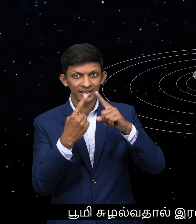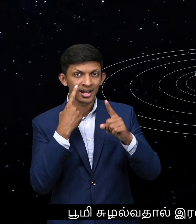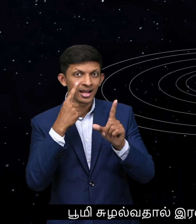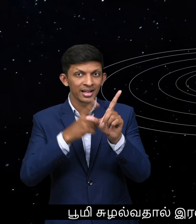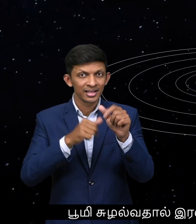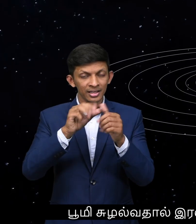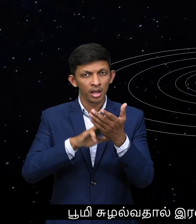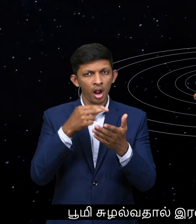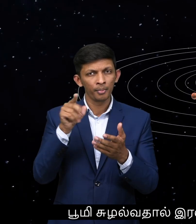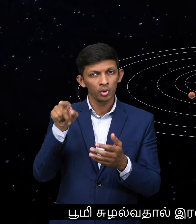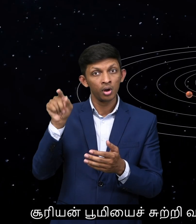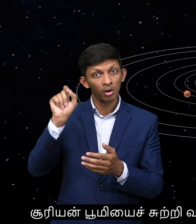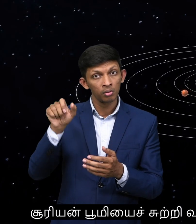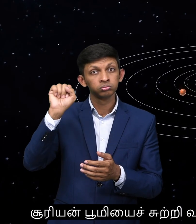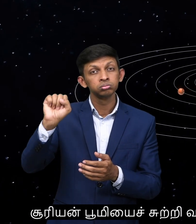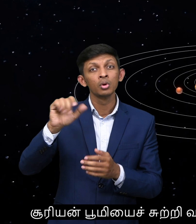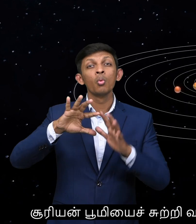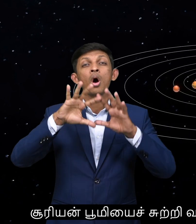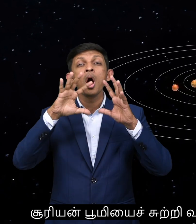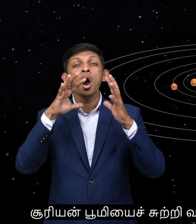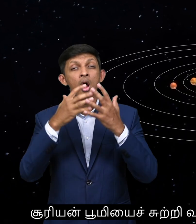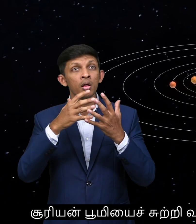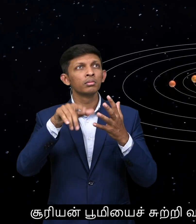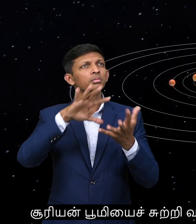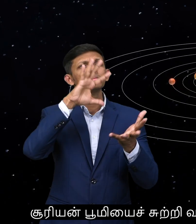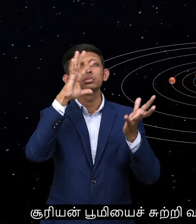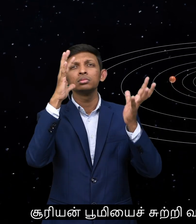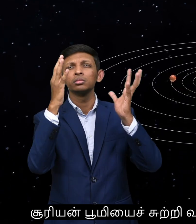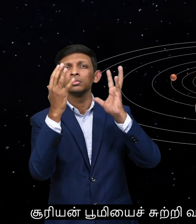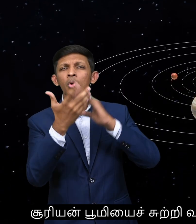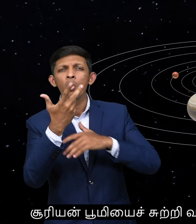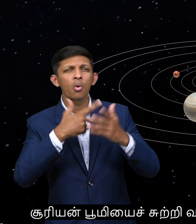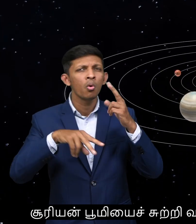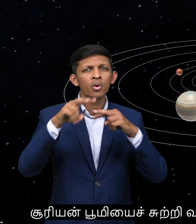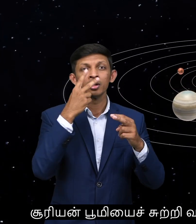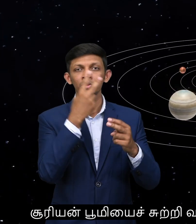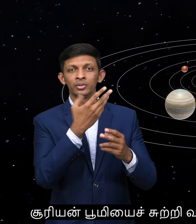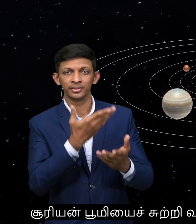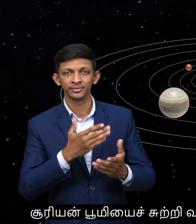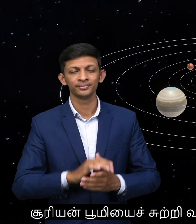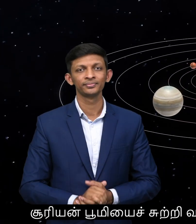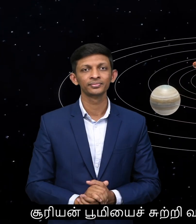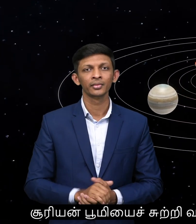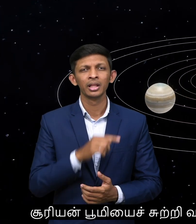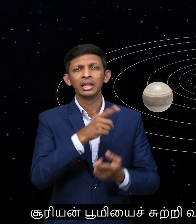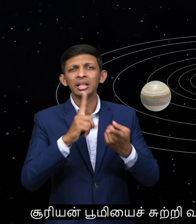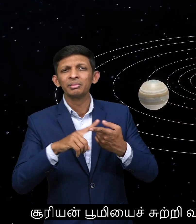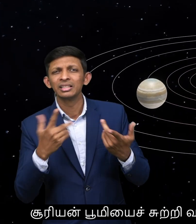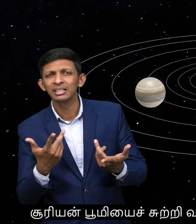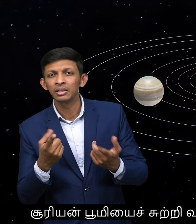பகலும் ஏற்படுகிறது என்றும் சூரியன் பூமியை சுற்றி வருவதில்லை என்றும் முன்மொழிந்தார்.